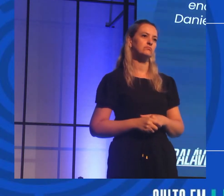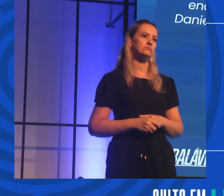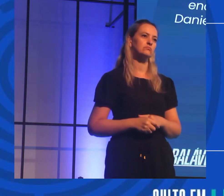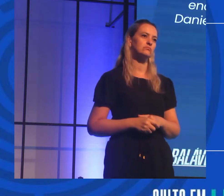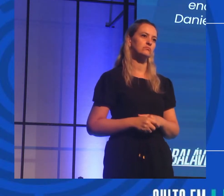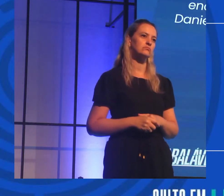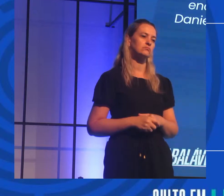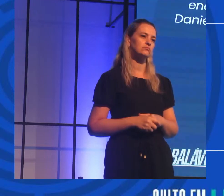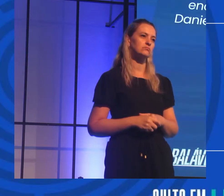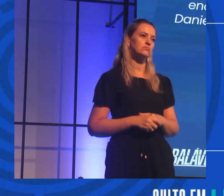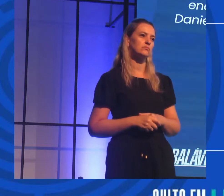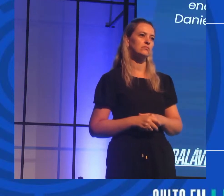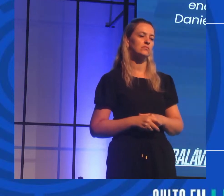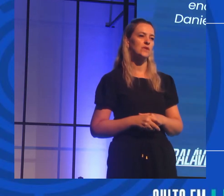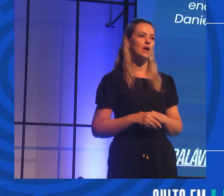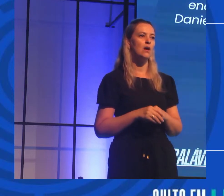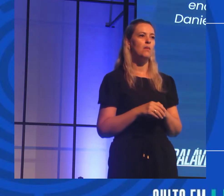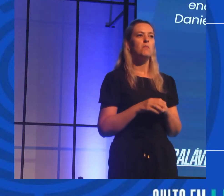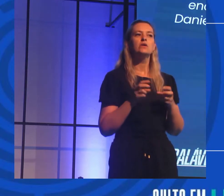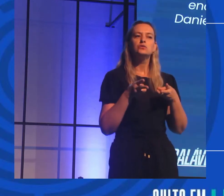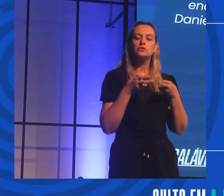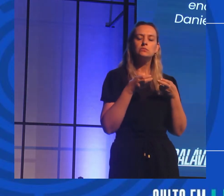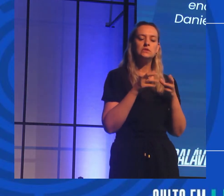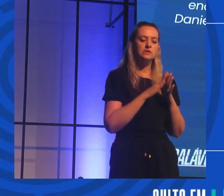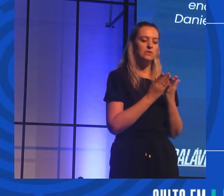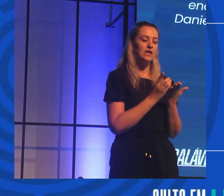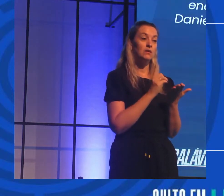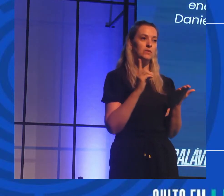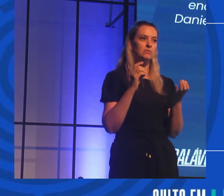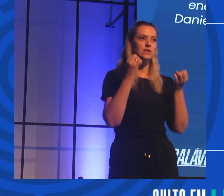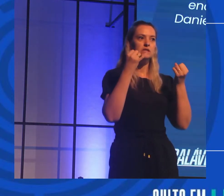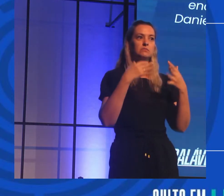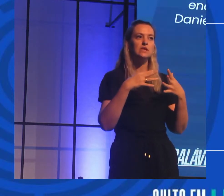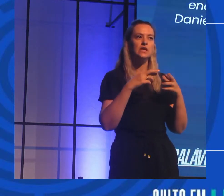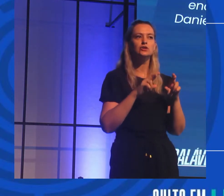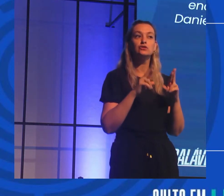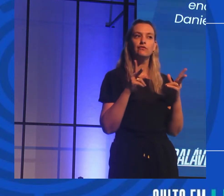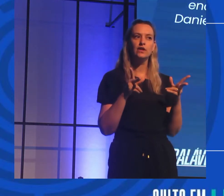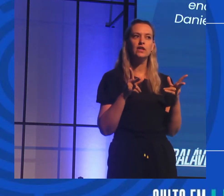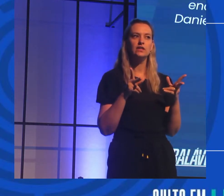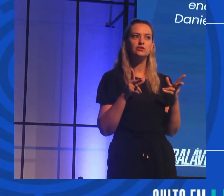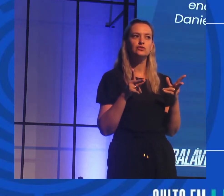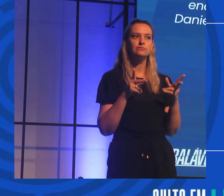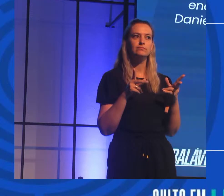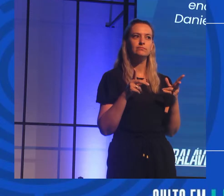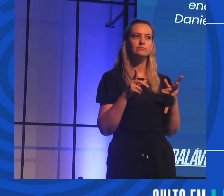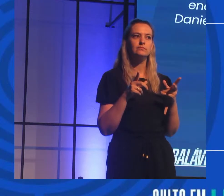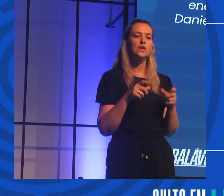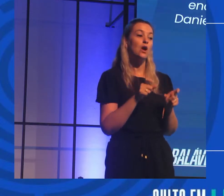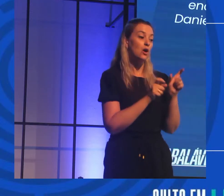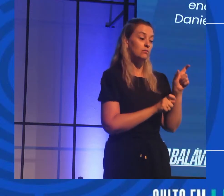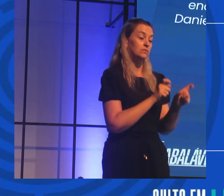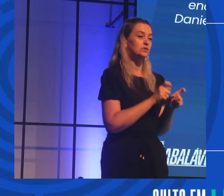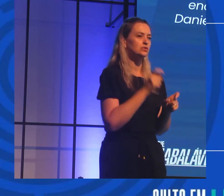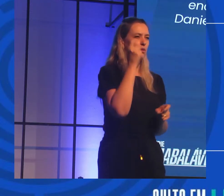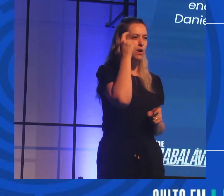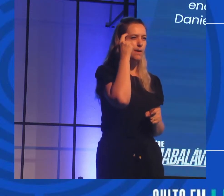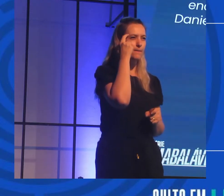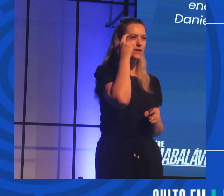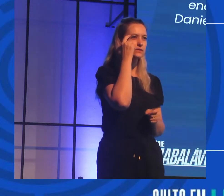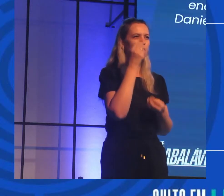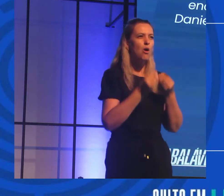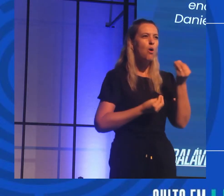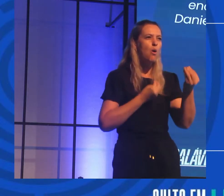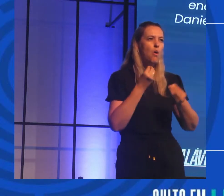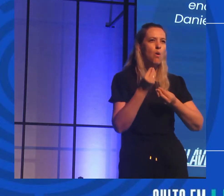Mas não é isso que nós vamos perceber no texto. Eles procuram alguma razão para desacreditá-lo. Gente, Daniel não